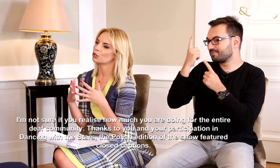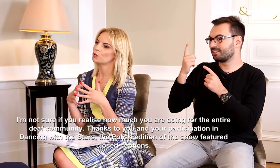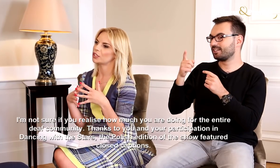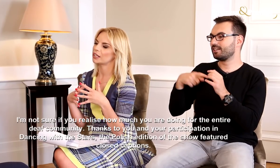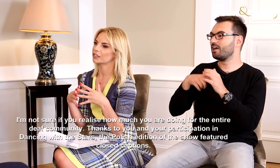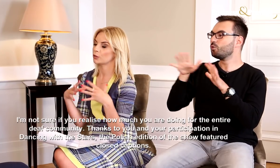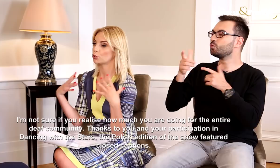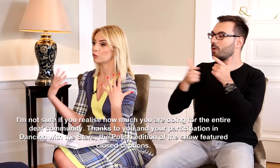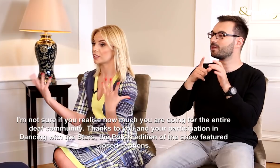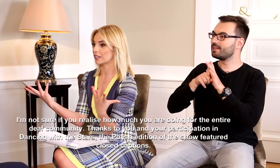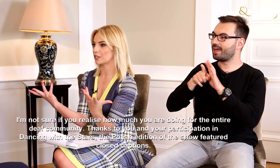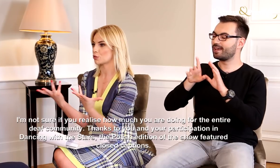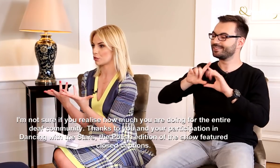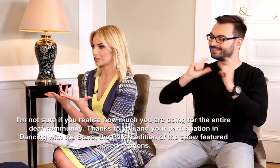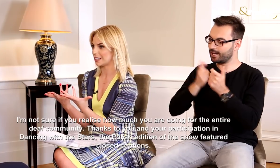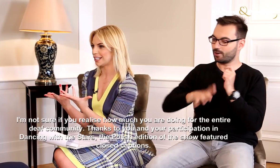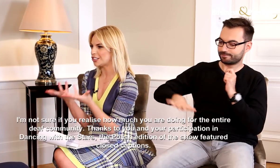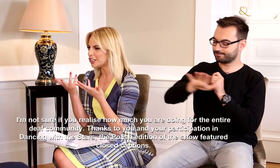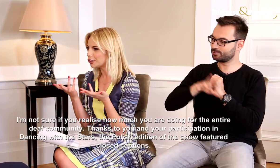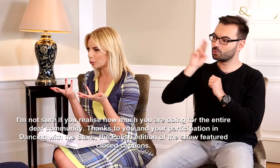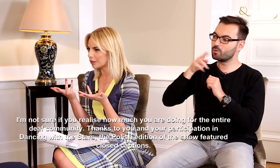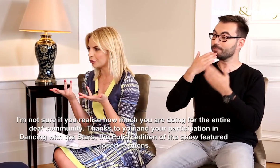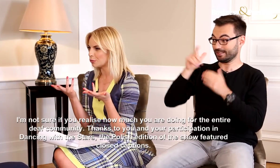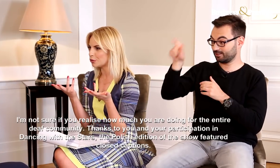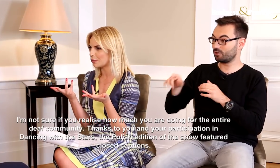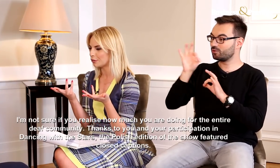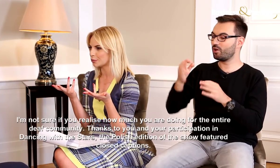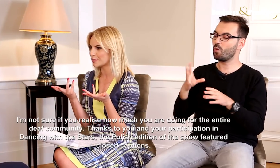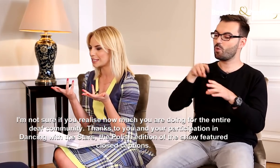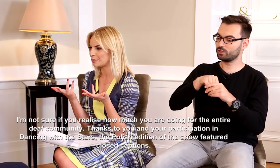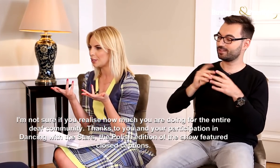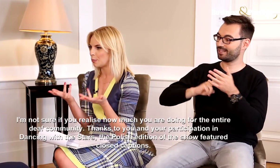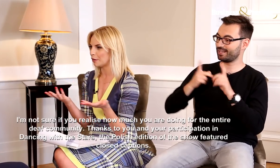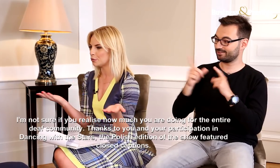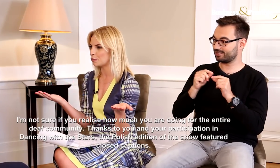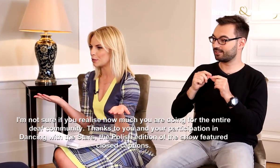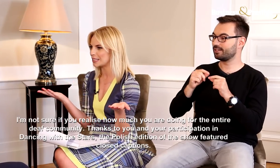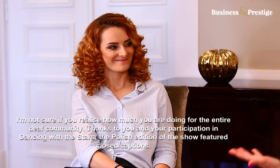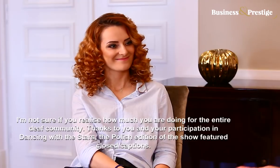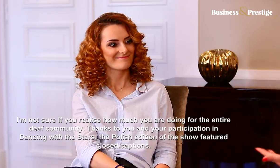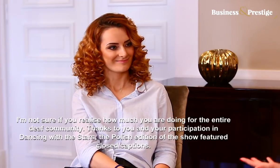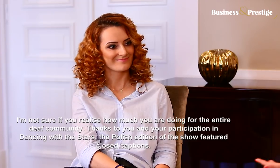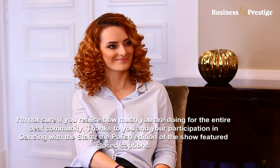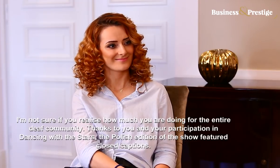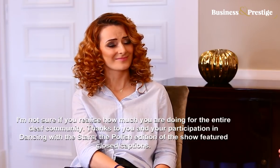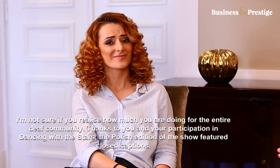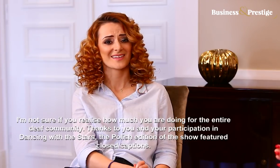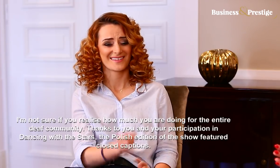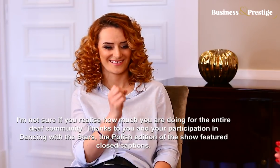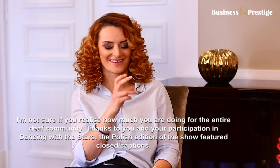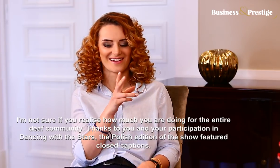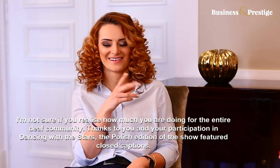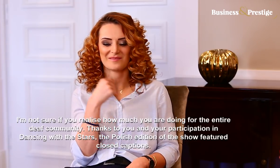jak dużo robisz dla całego środowiska niesłyszących. Dzięki tobie, twojemu udziałowi w Tańcu z Gwiazdami, pojawiły się w Polsce napisy. Jesteś z